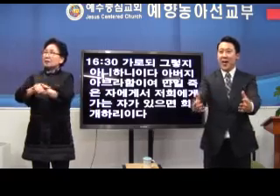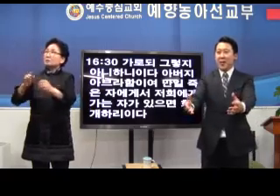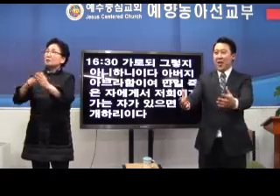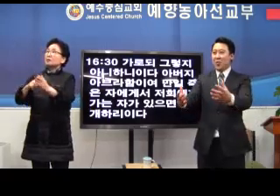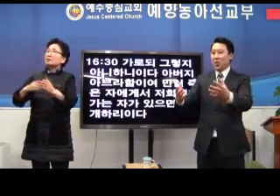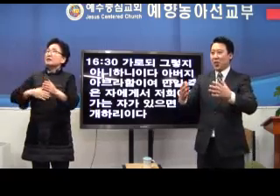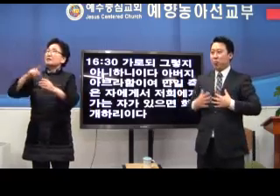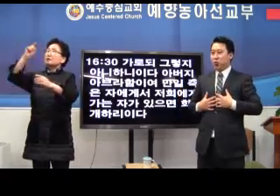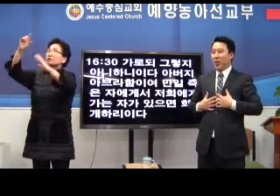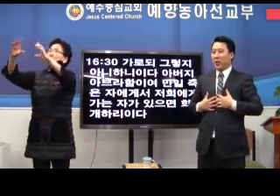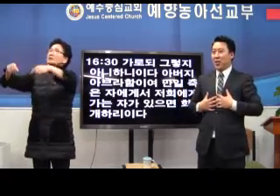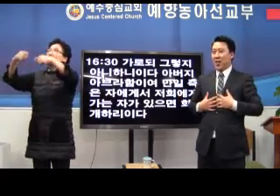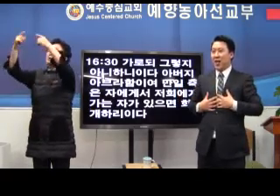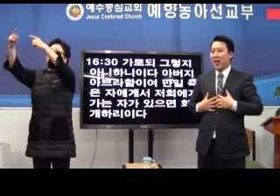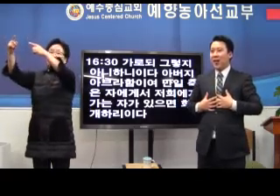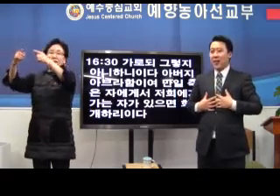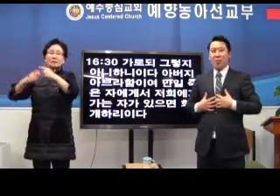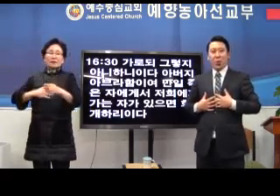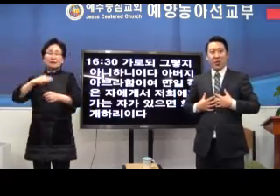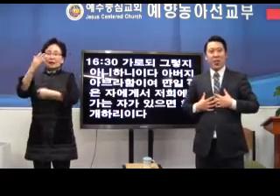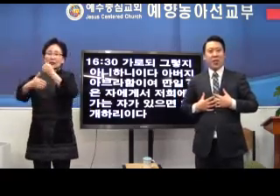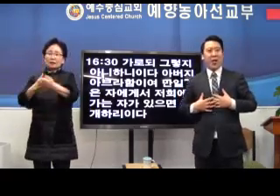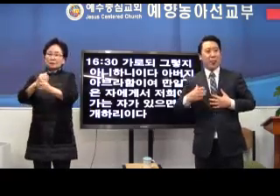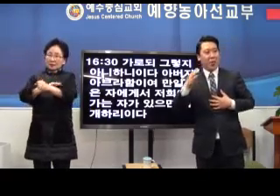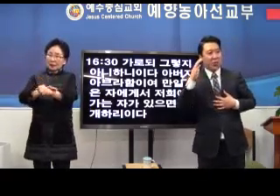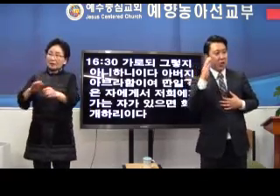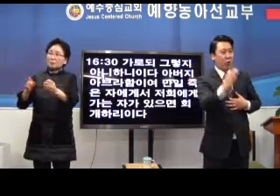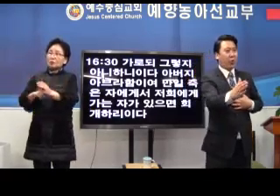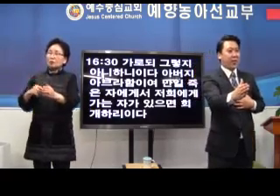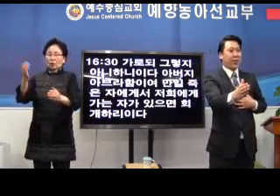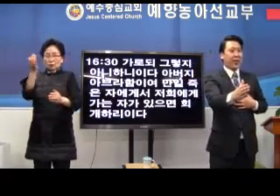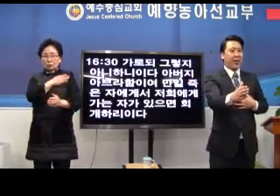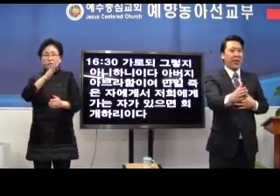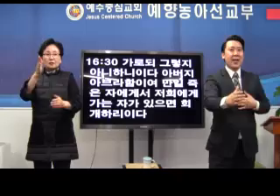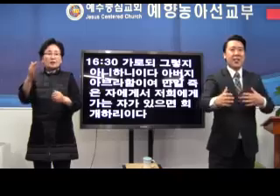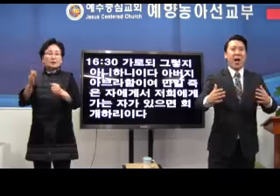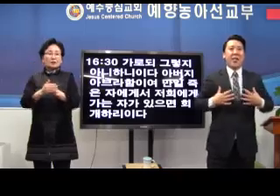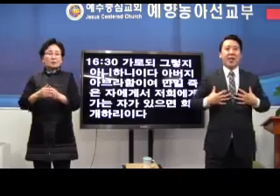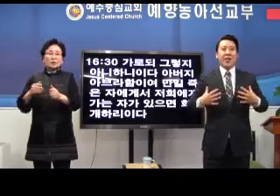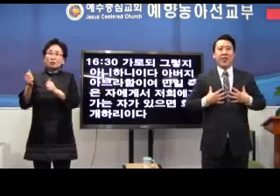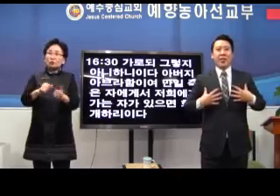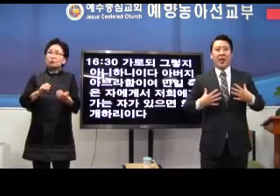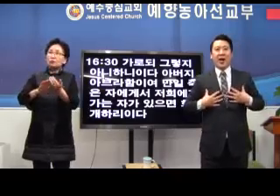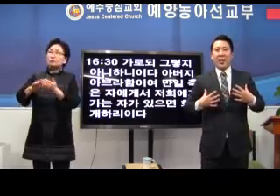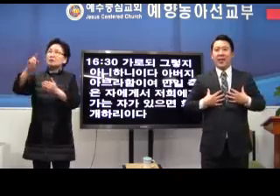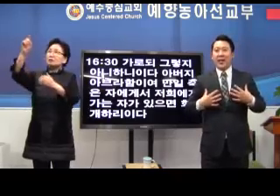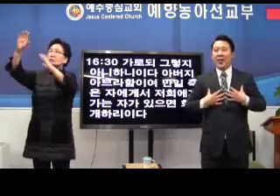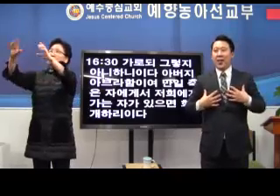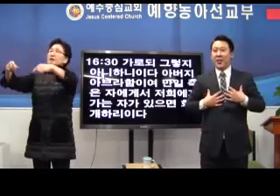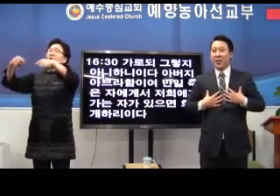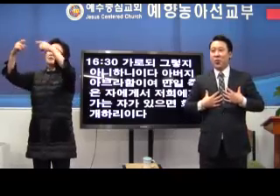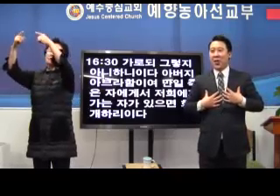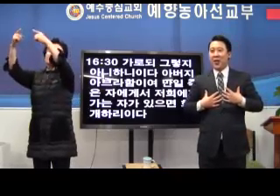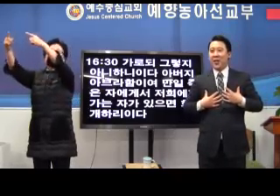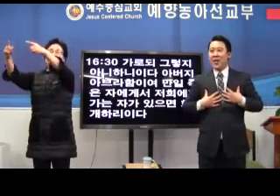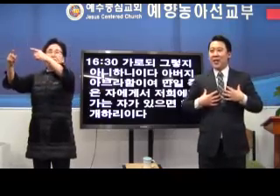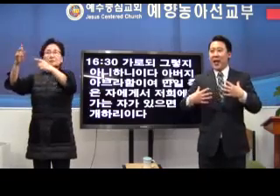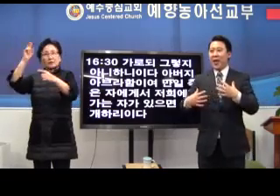하나님 잘 믿어서 이렇게 부자 됐으니까, 잘 먹고 잘 사니까 나는 반드시 천국 갈 거야. 자기의 의의가 나타났기 때문에, 내